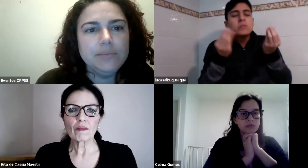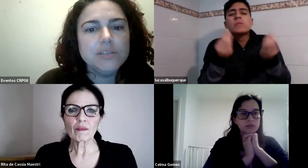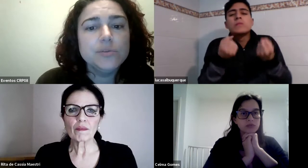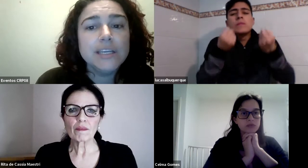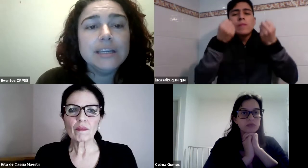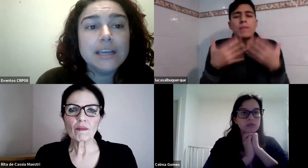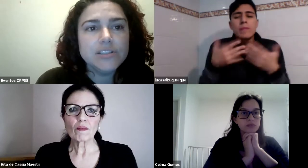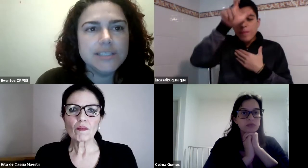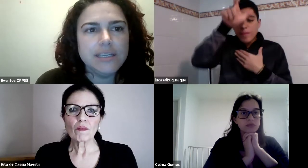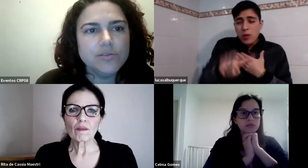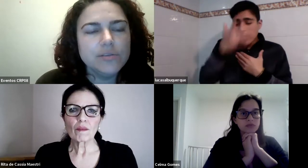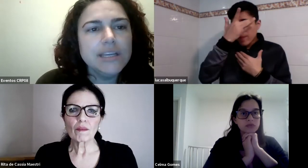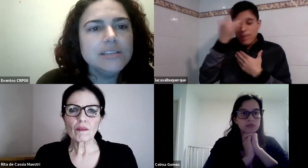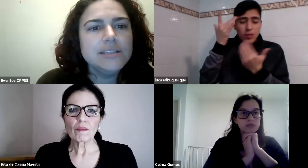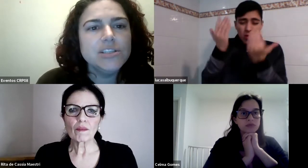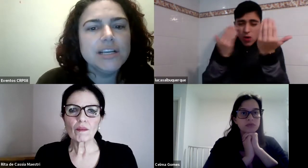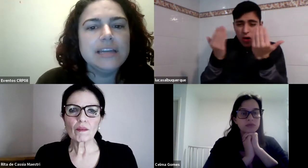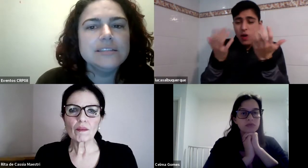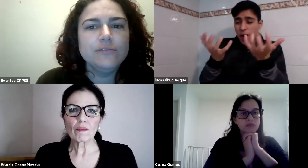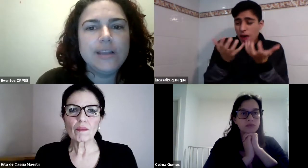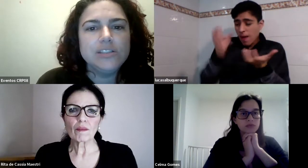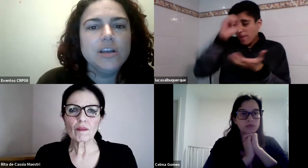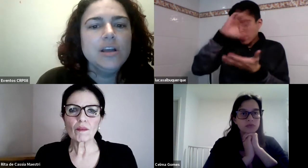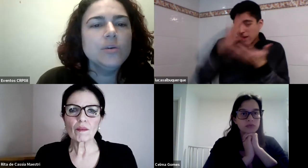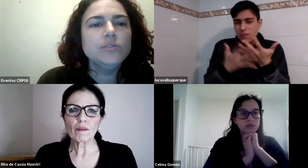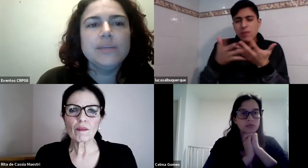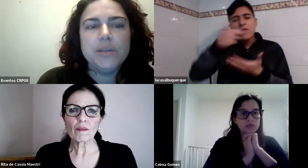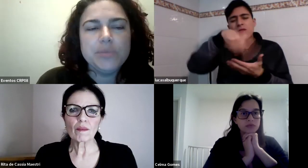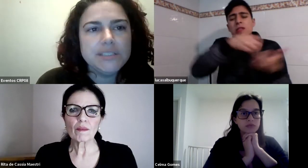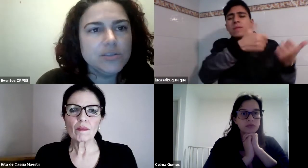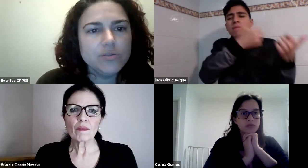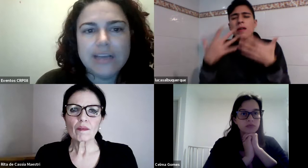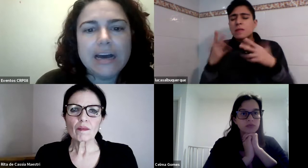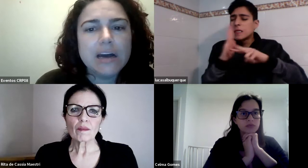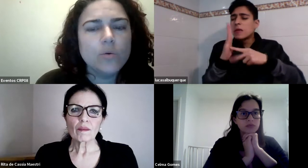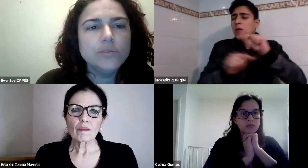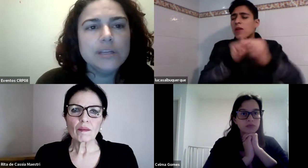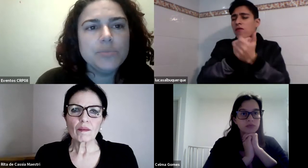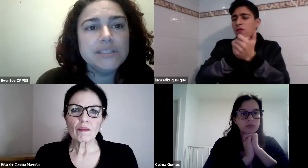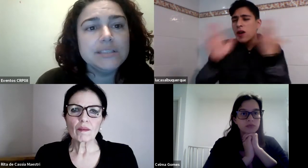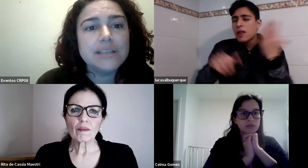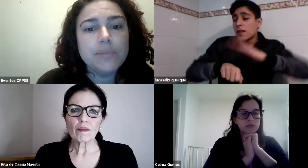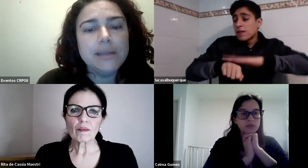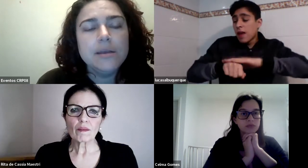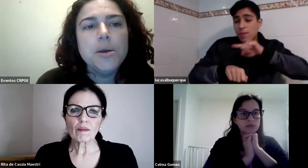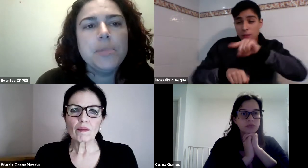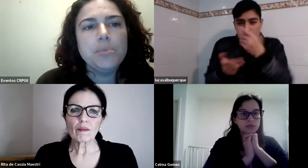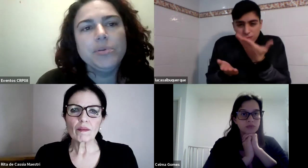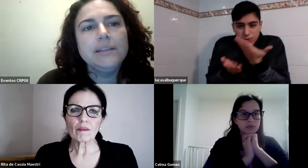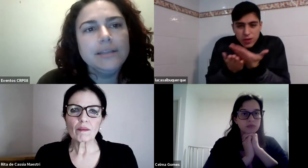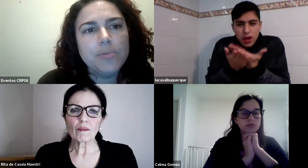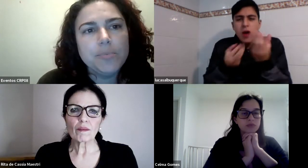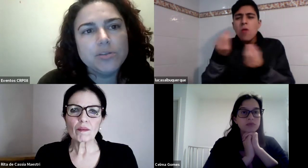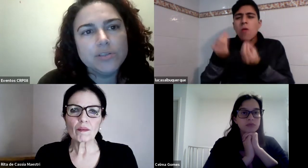aprender Libras, o que que quer dizer isso? O que que quer dizer chegar a ser fluente? Quanto tempo ele precisa estudar? O quanto que ele precisa saber para